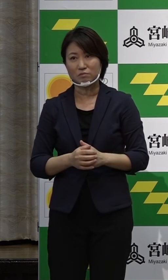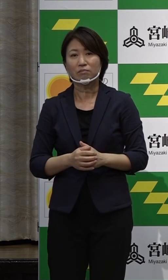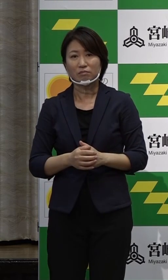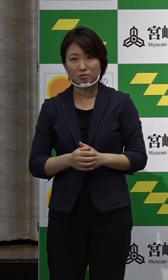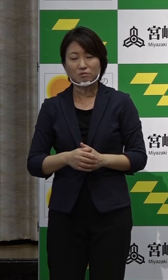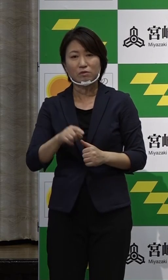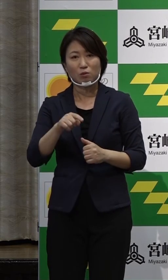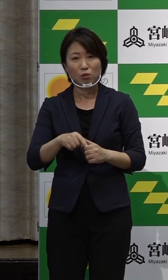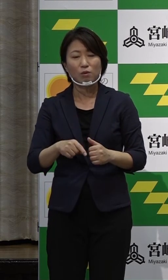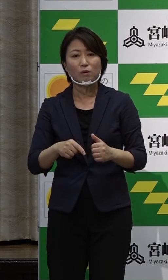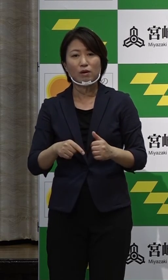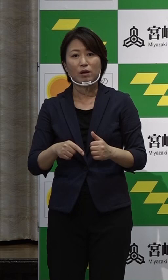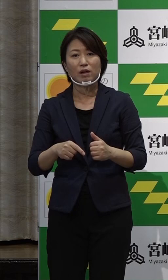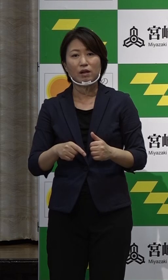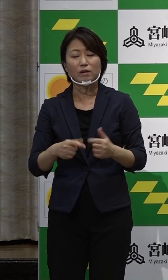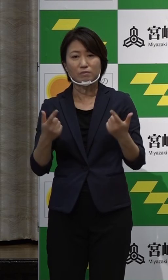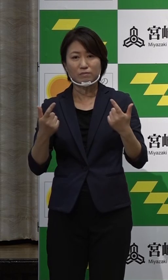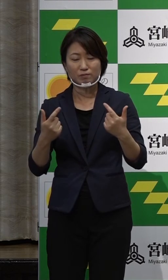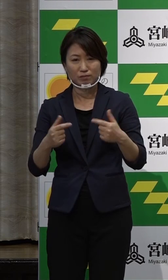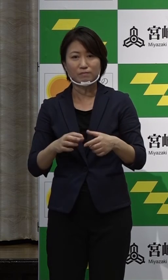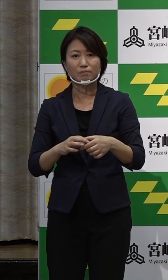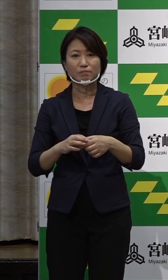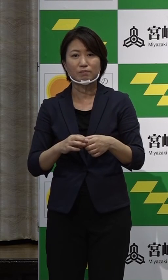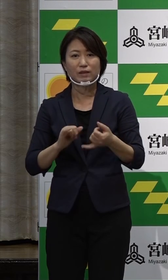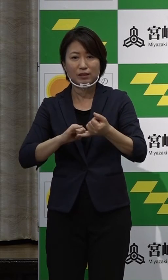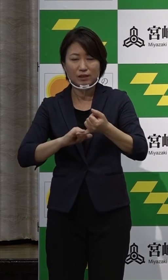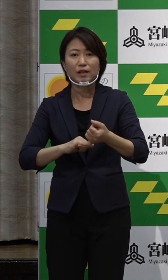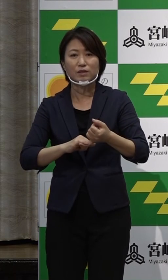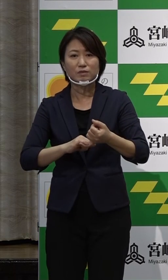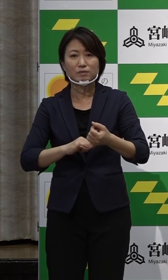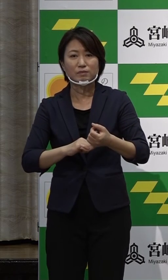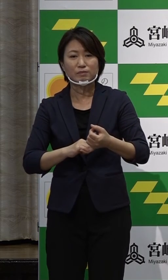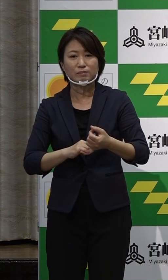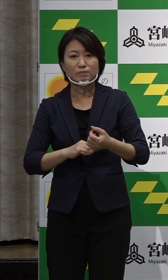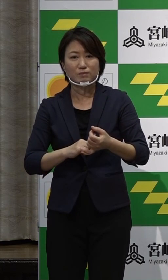そこは随時連絡を取りながら、全体として、